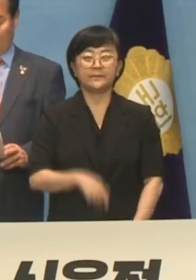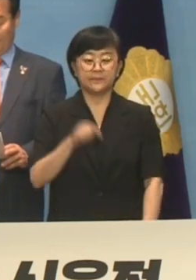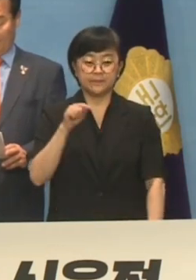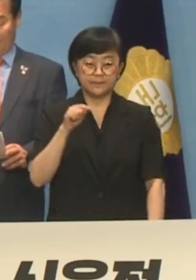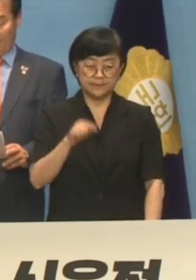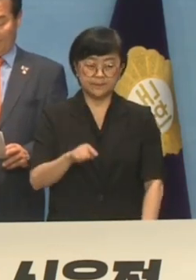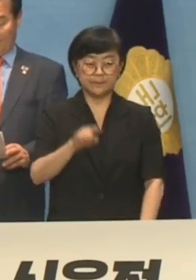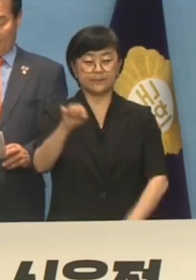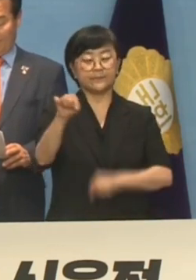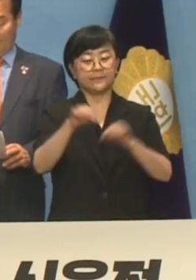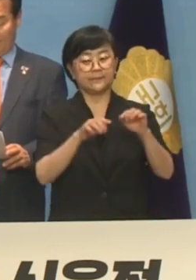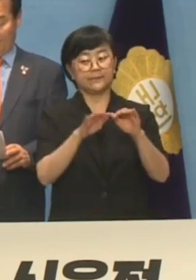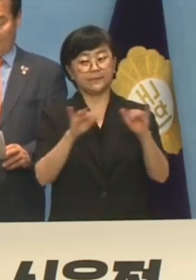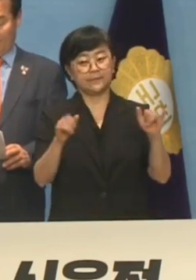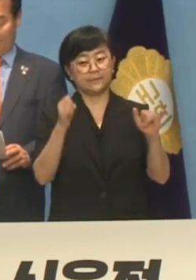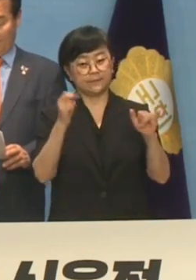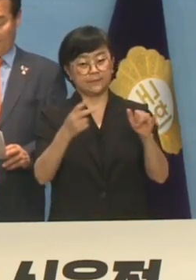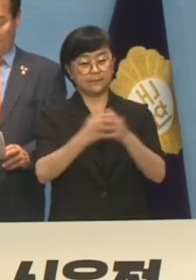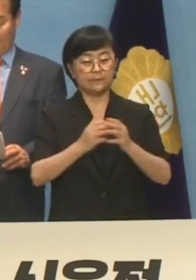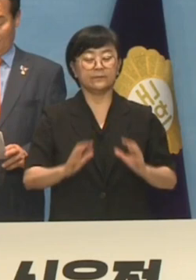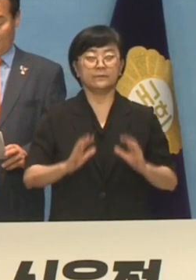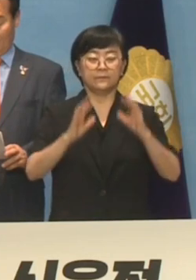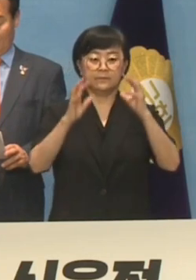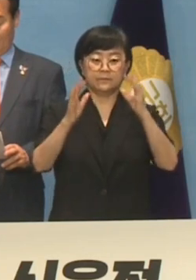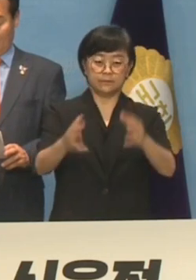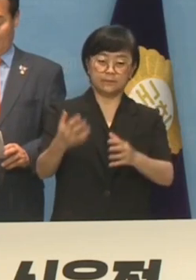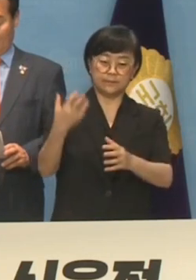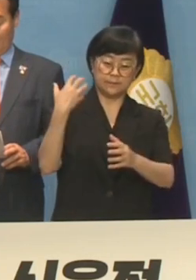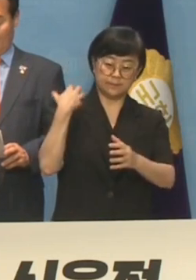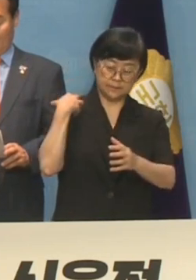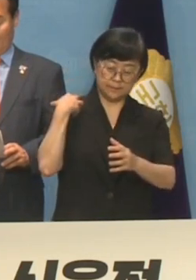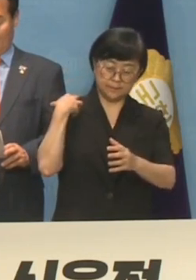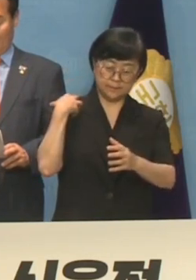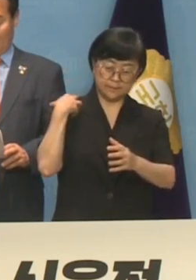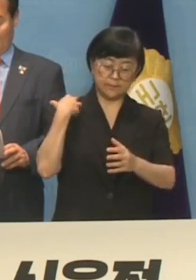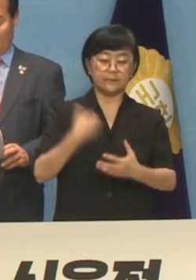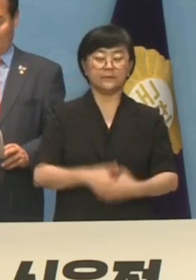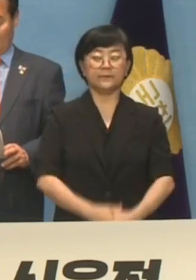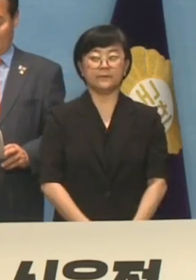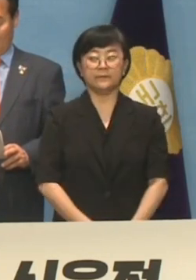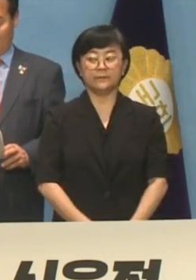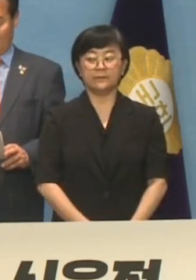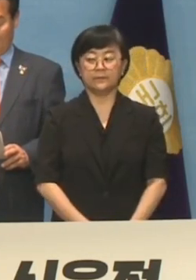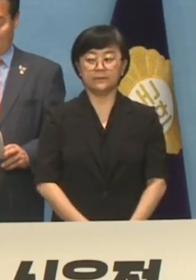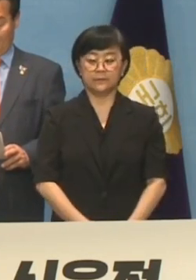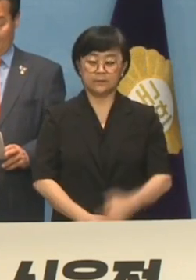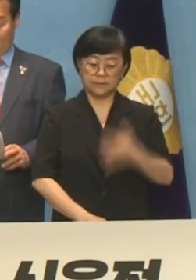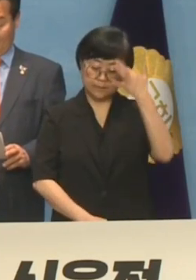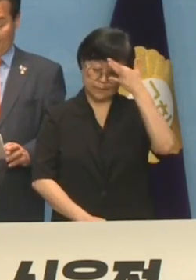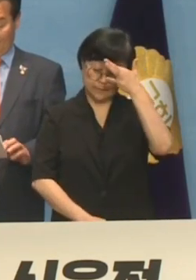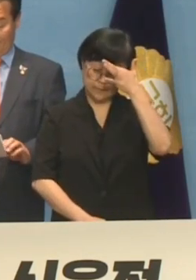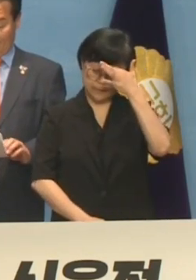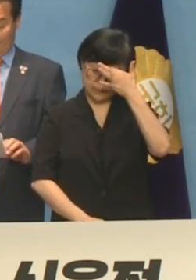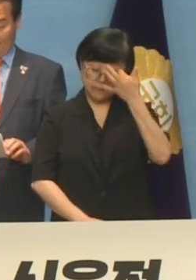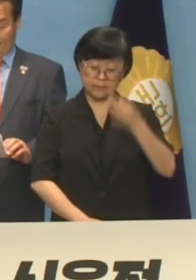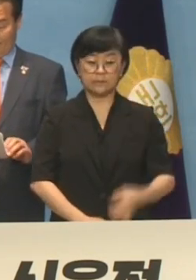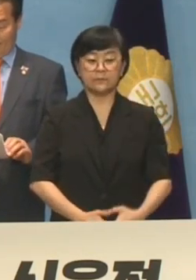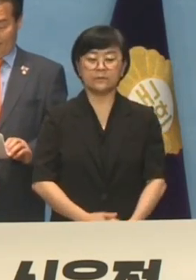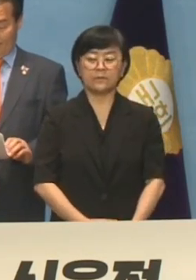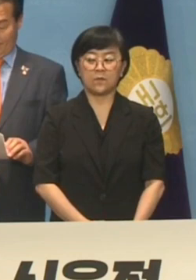그것이 정치인이 그리고 국가가 마땅히 해야 할 책무입니다.